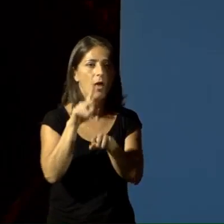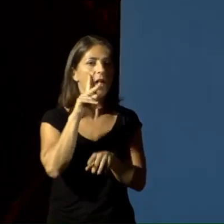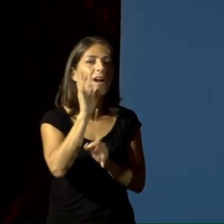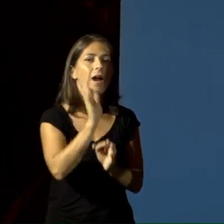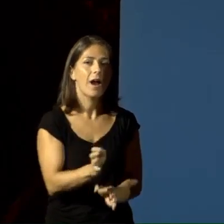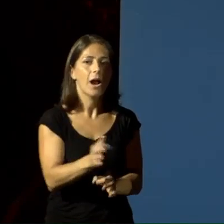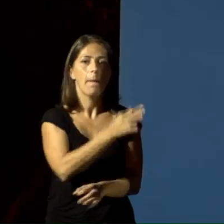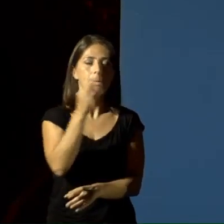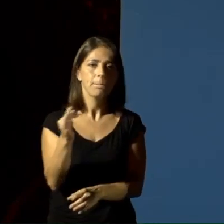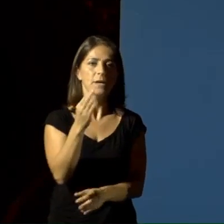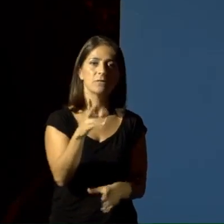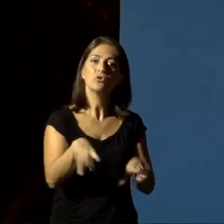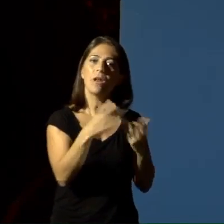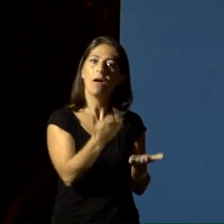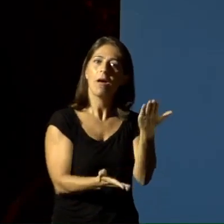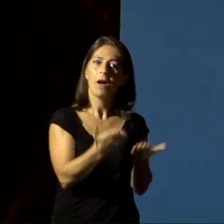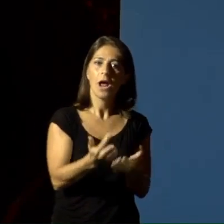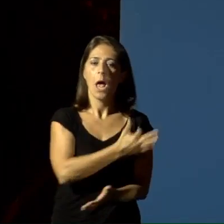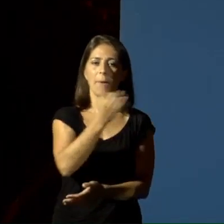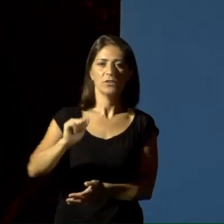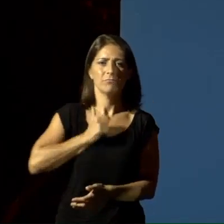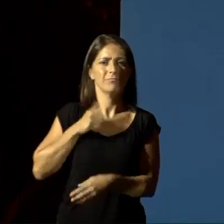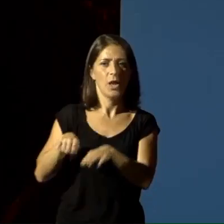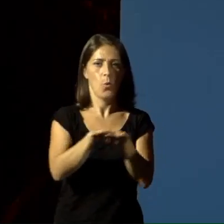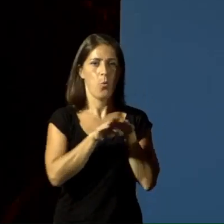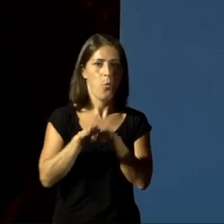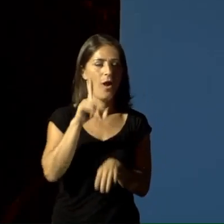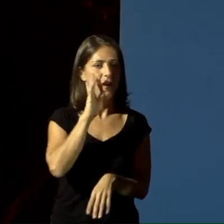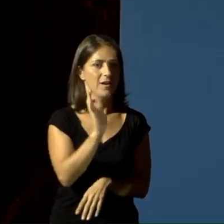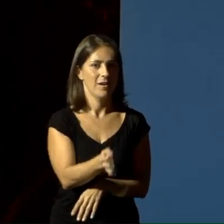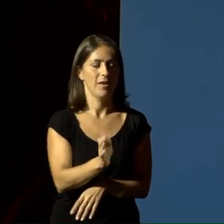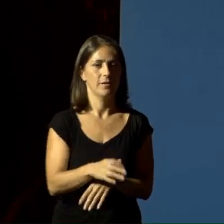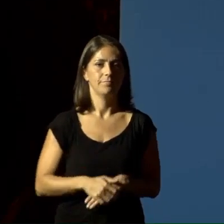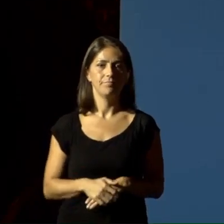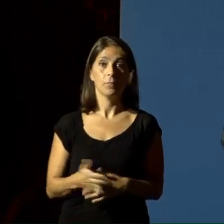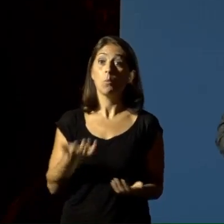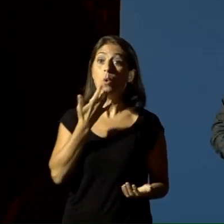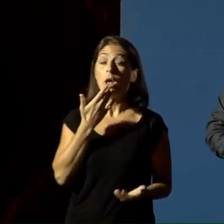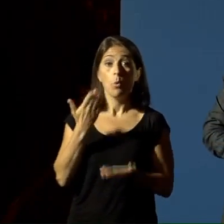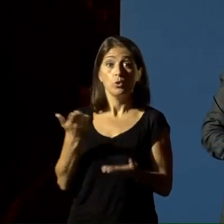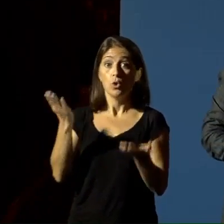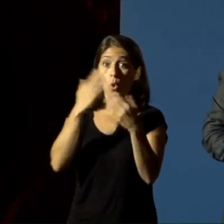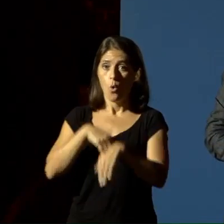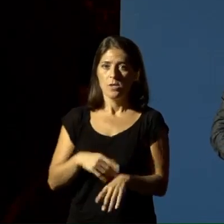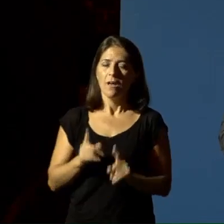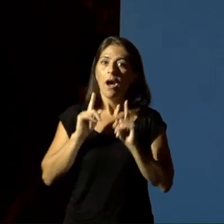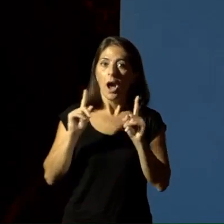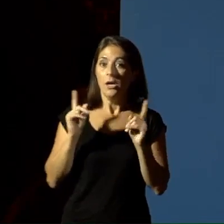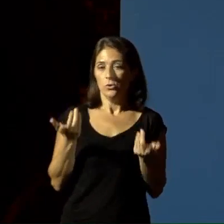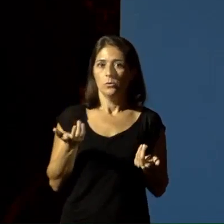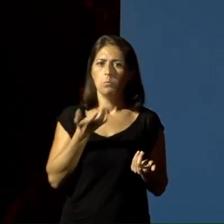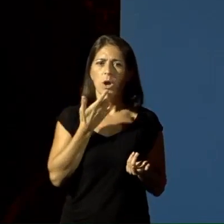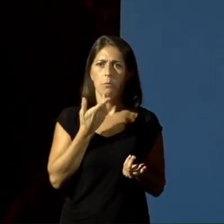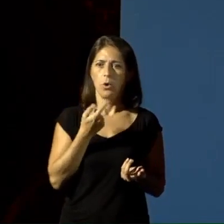xustiza social, cree na igualdade de oportunidades. Sería injusto deixarvos